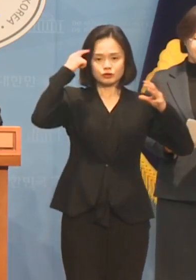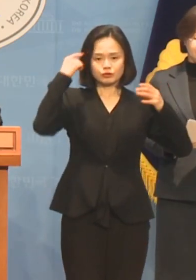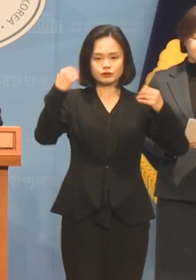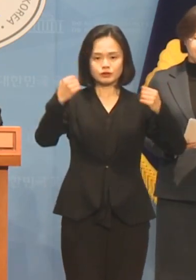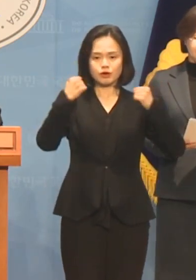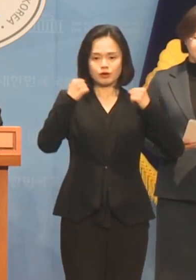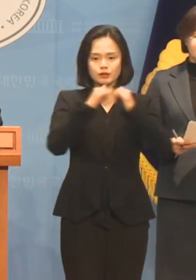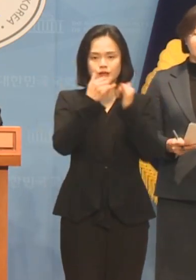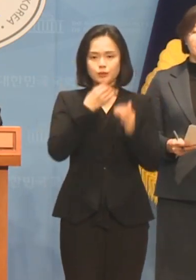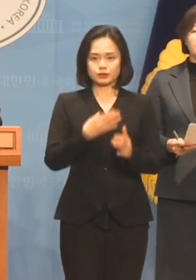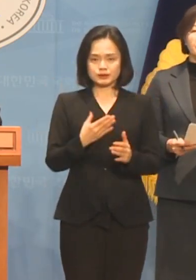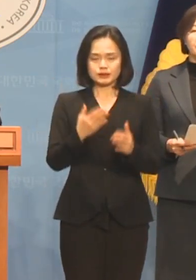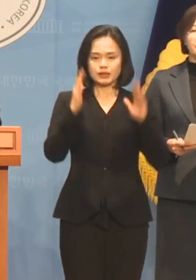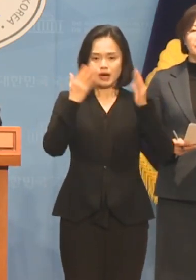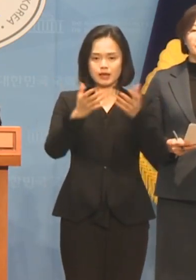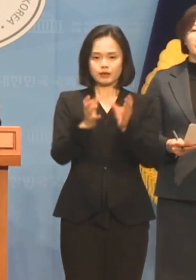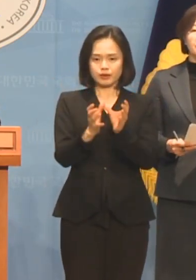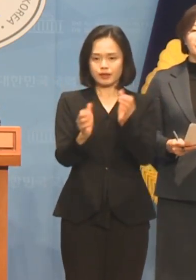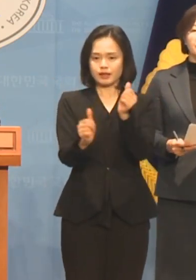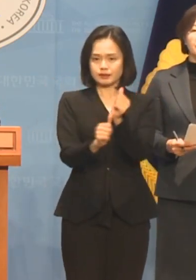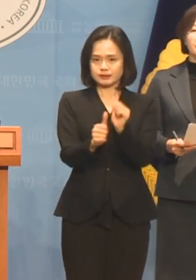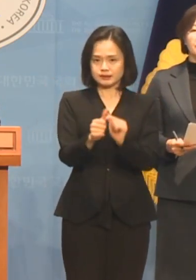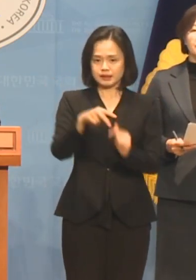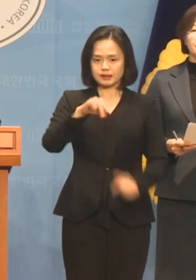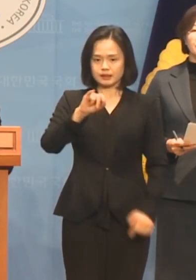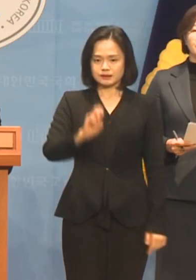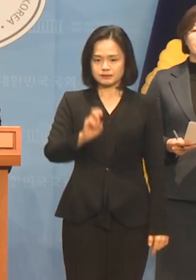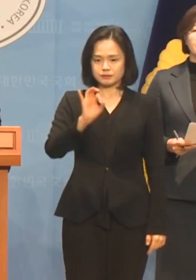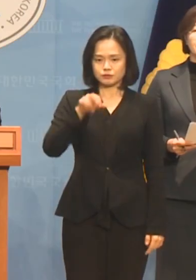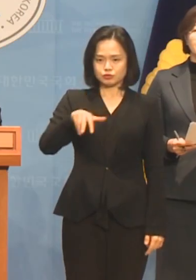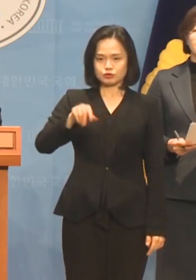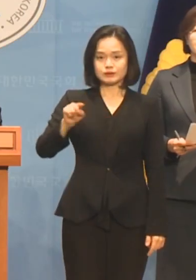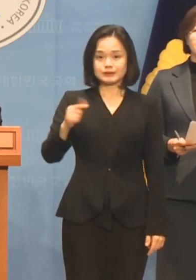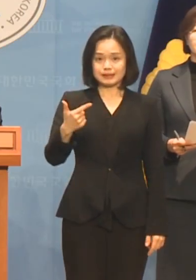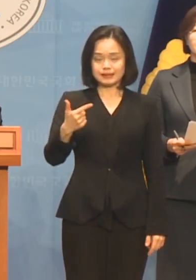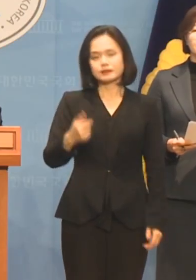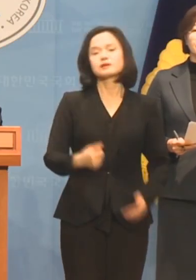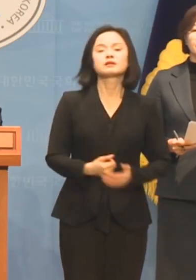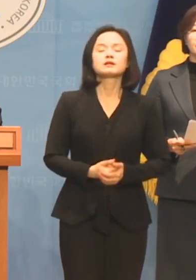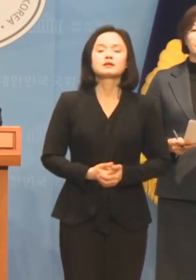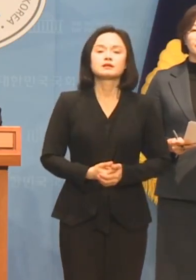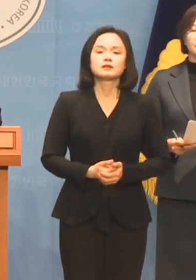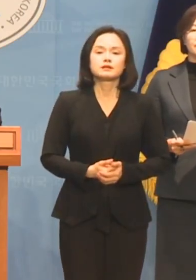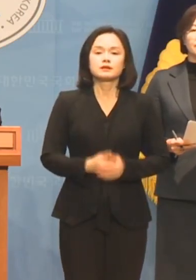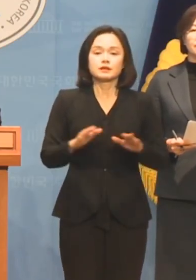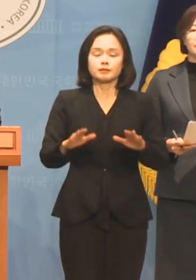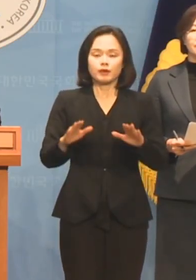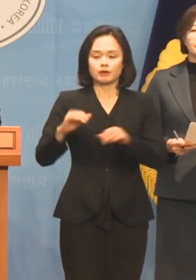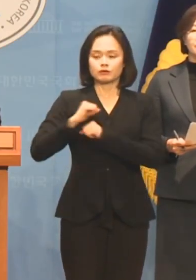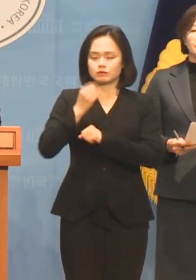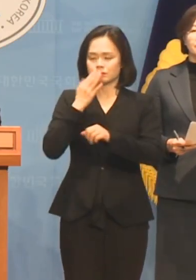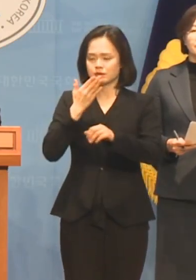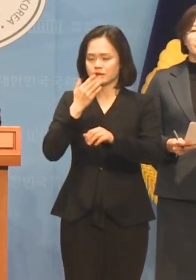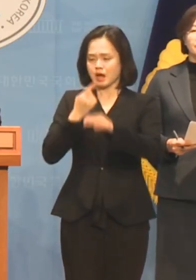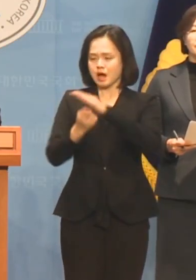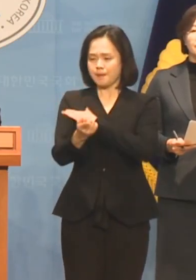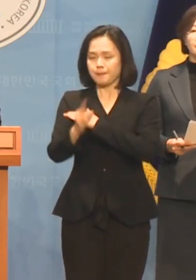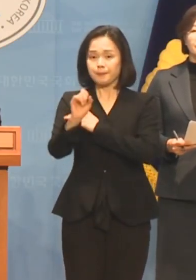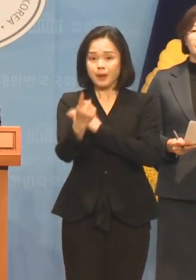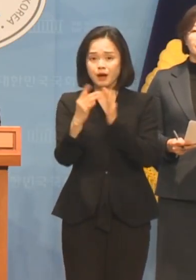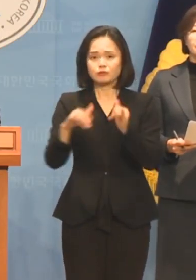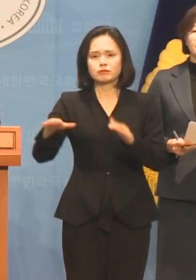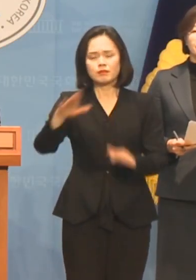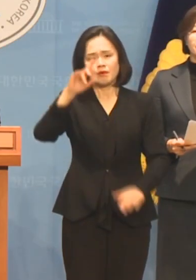한국정신건강사회복지학회 차기 학회장 심우찬입니다. 이번 계엄 사건으로 인해 국민 모두가 경험하고 있는 극심한